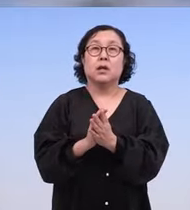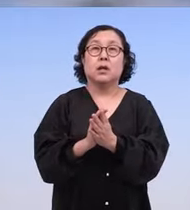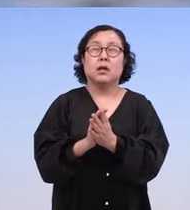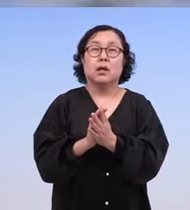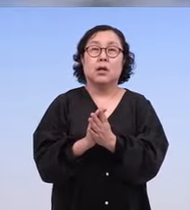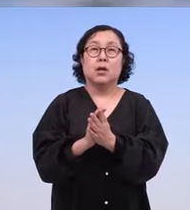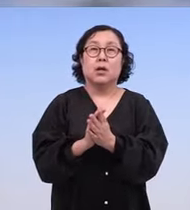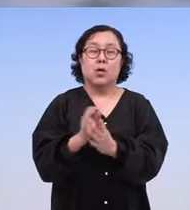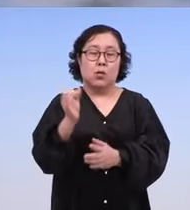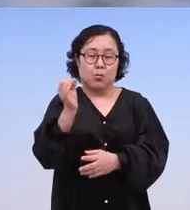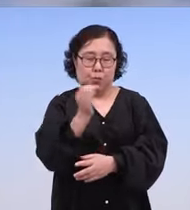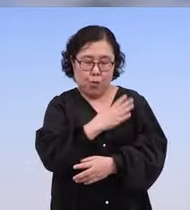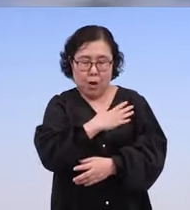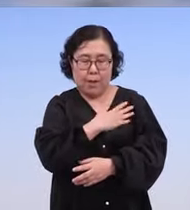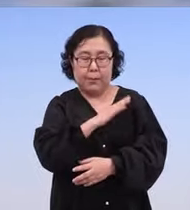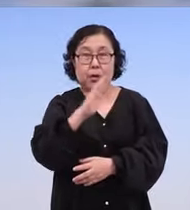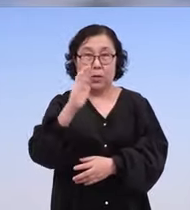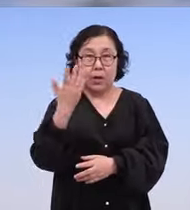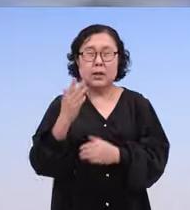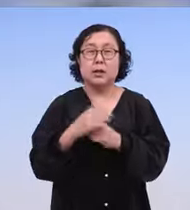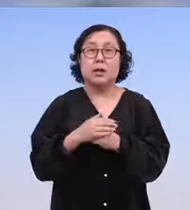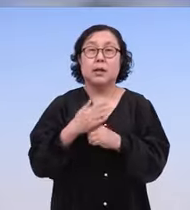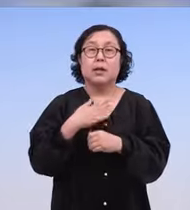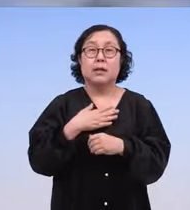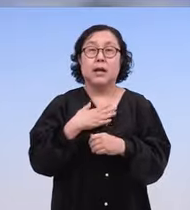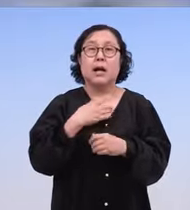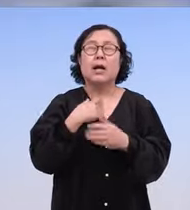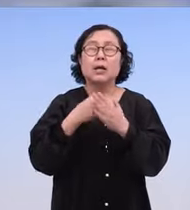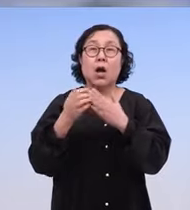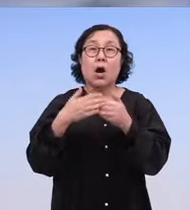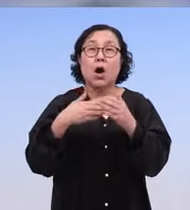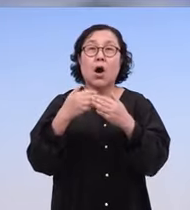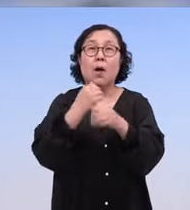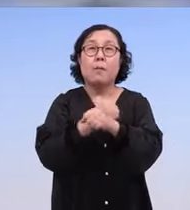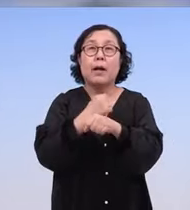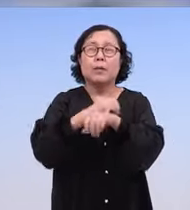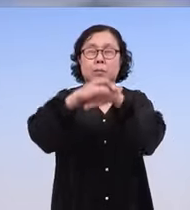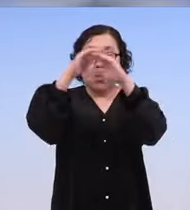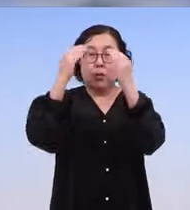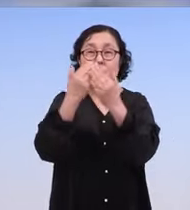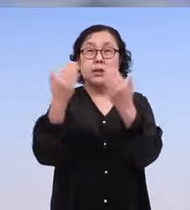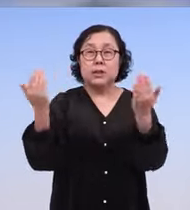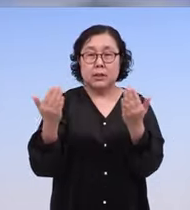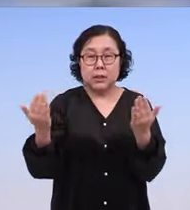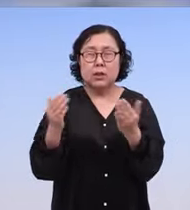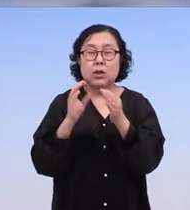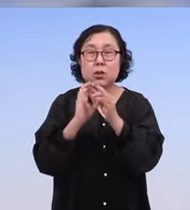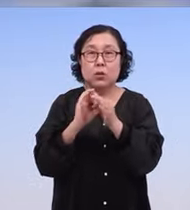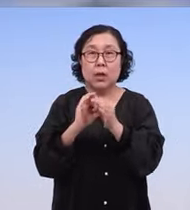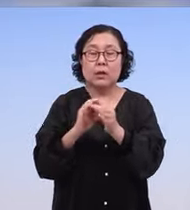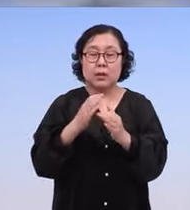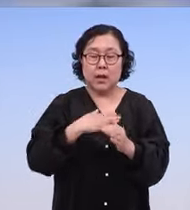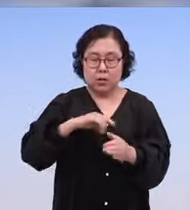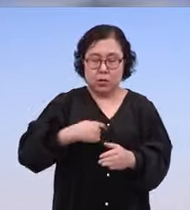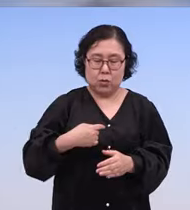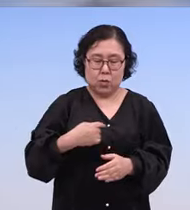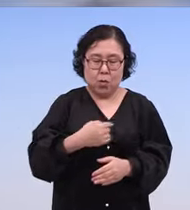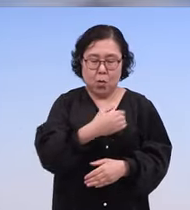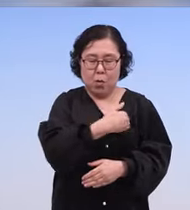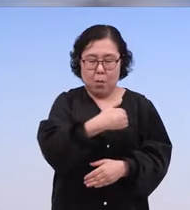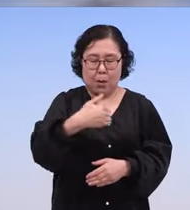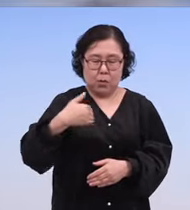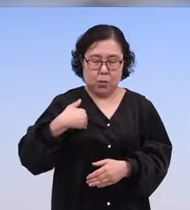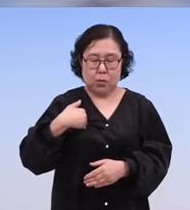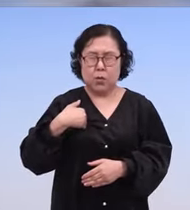모는 일이든 부요함으로 모는 일이든 내가 겪는 이 땅의 모든 일들로 하여금 내가 자족을